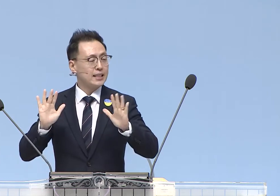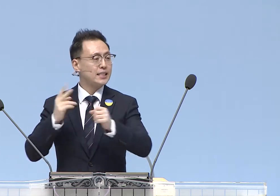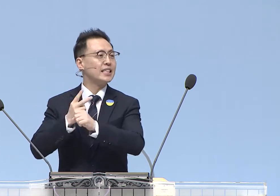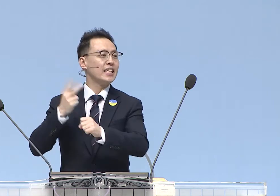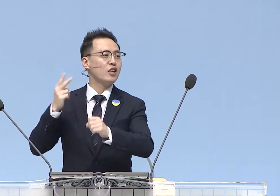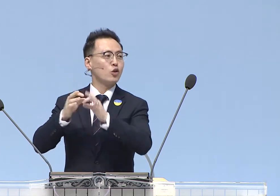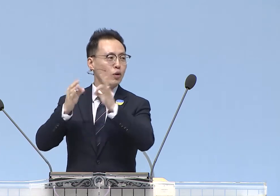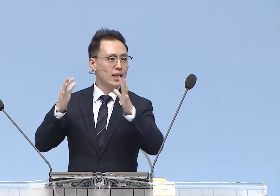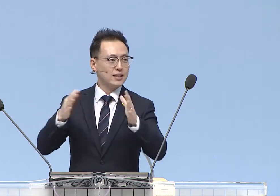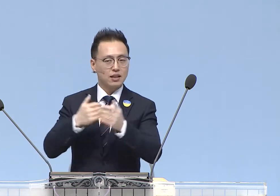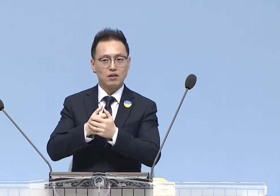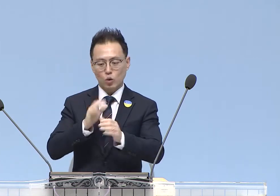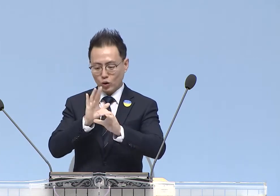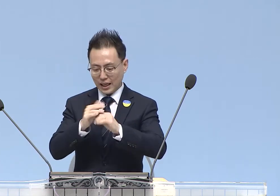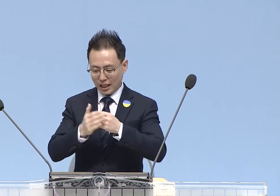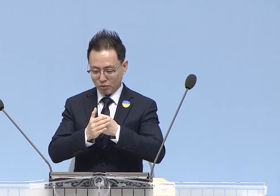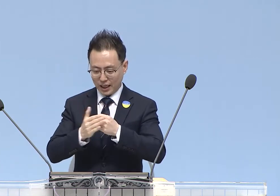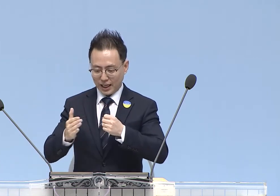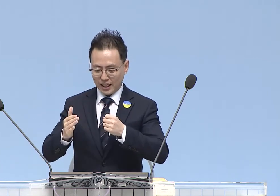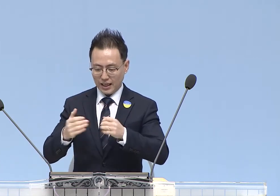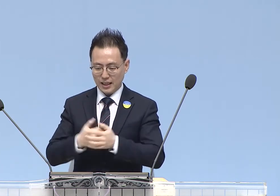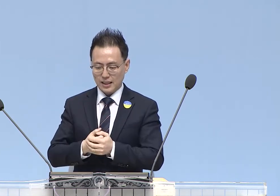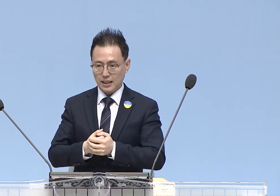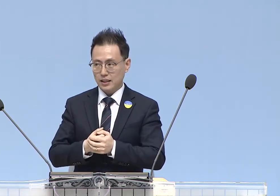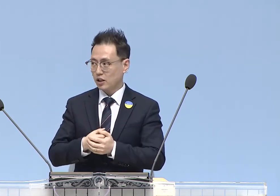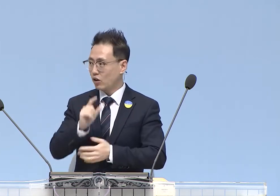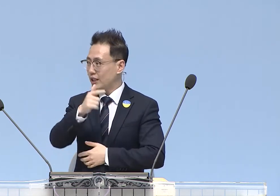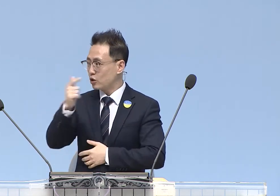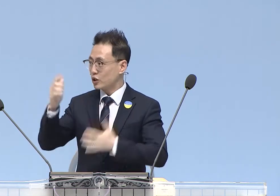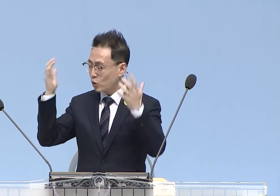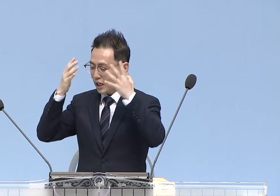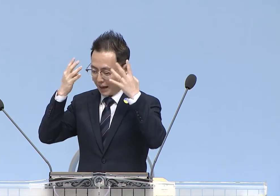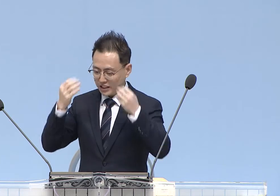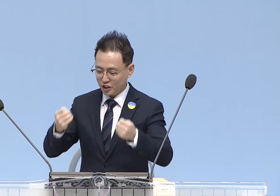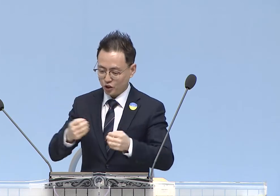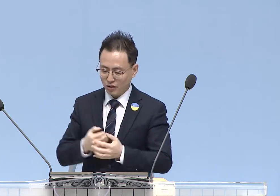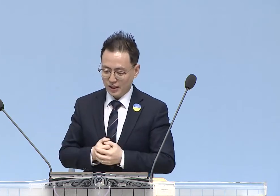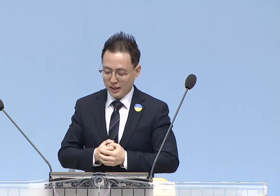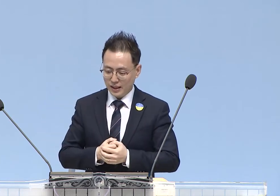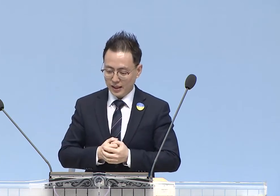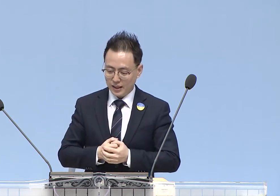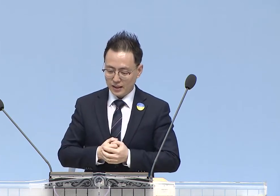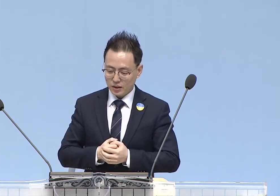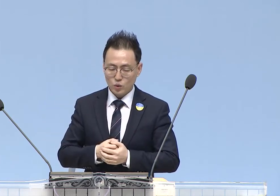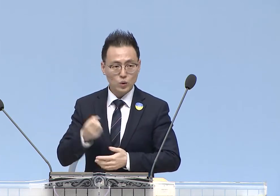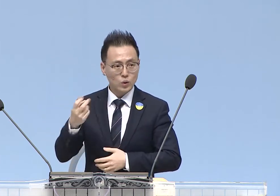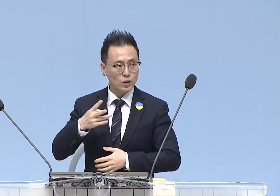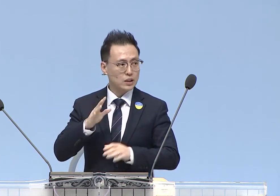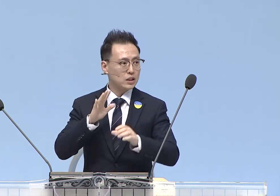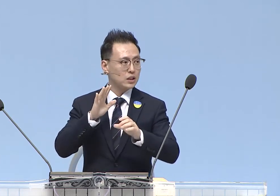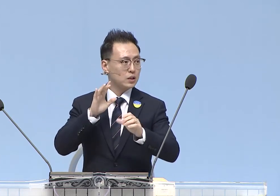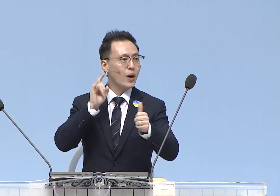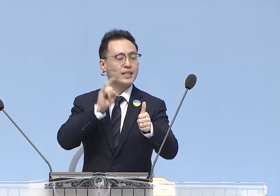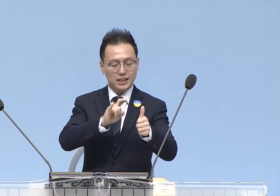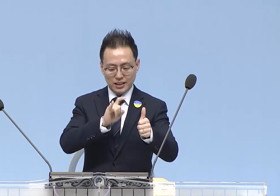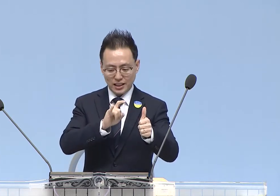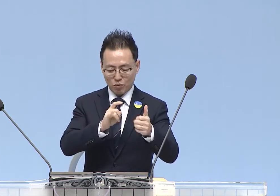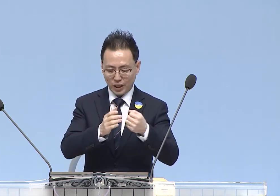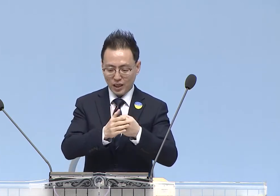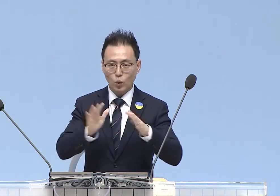지난 2년 동안 코로나 때문에 여러 가지로 이제 고생이 많으시죠. 또 그 확진 때문에 오늘